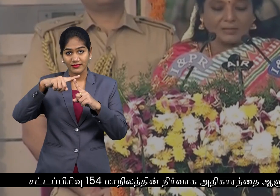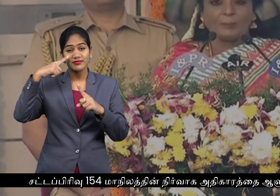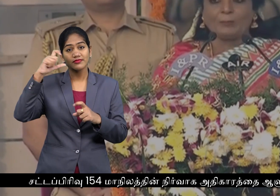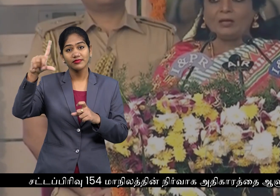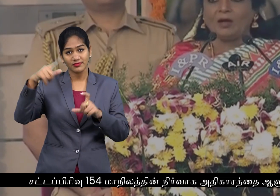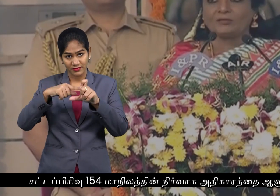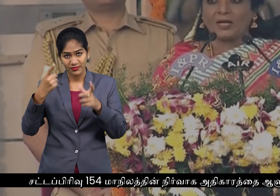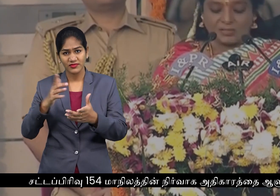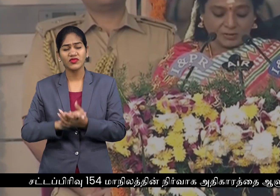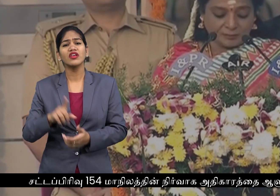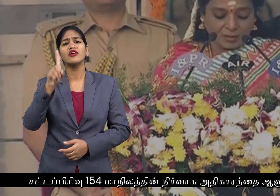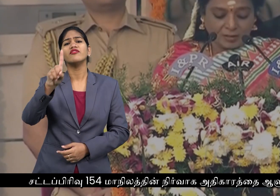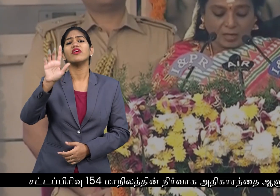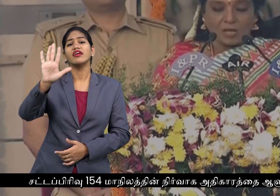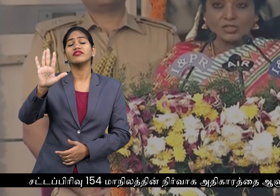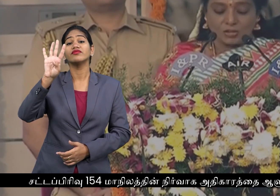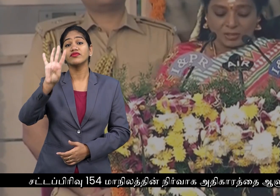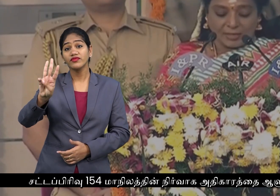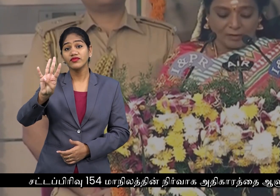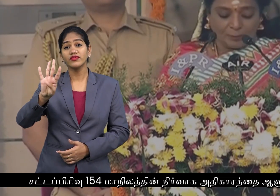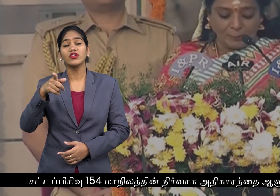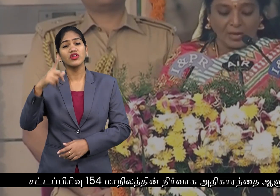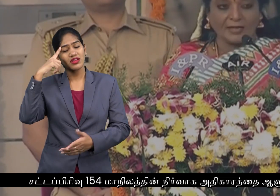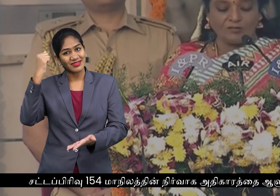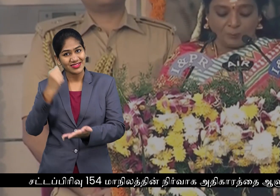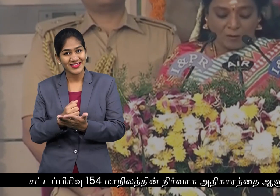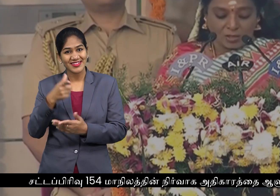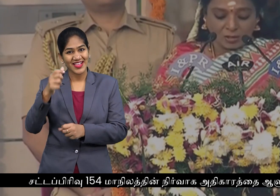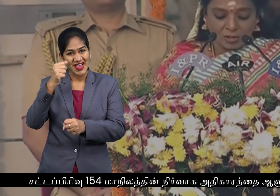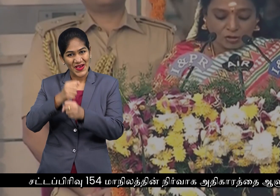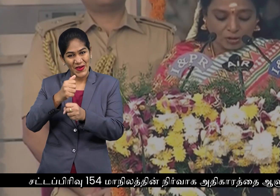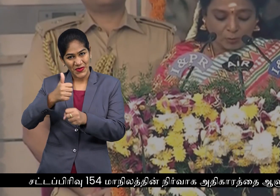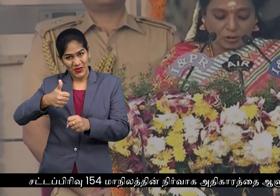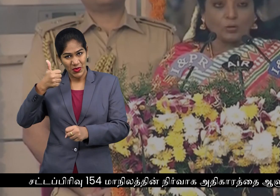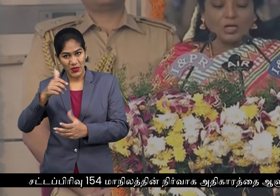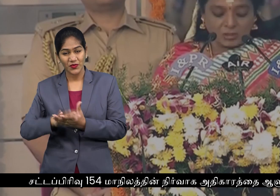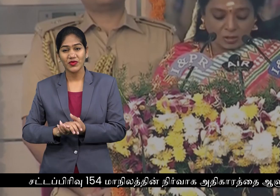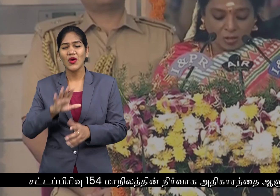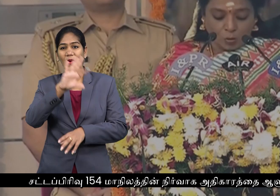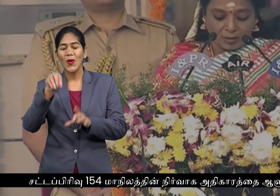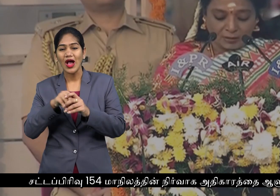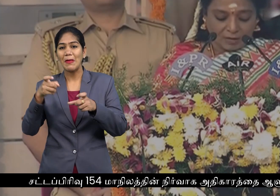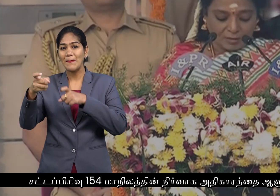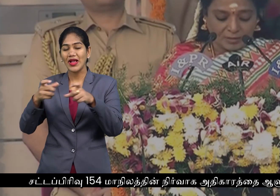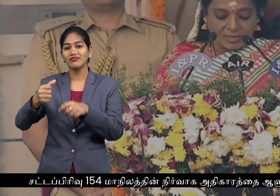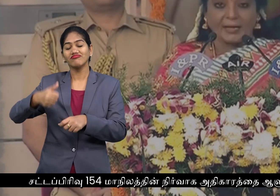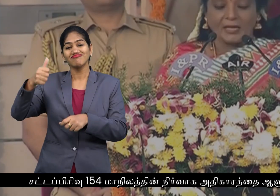சட்டப்பிரிவு 154 மாநிலத்தின் நிர்வாக அதிகாரத்தை ஆளுநருக்கு வழங்குகிறது.